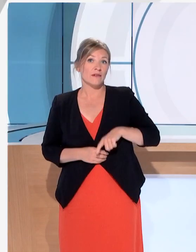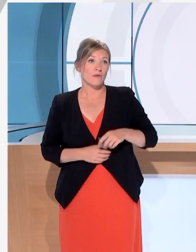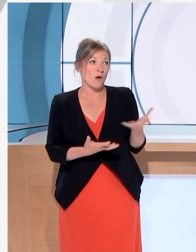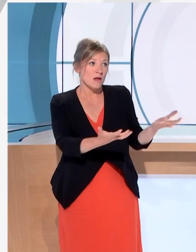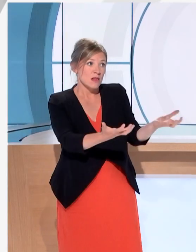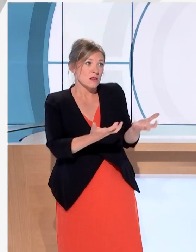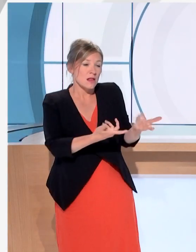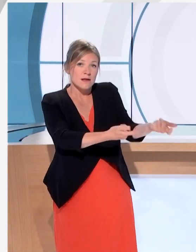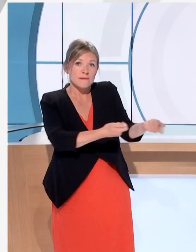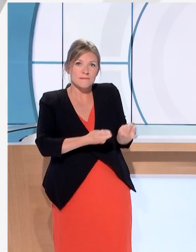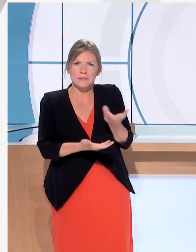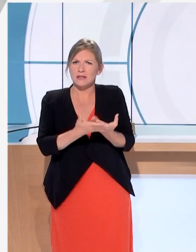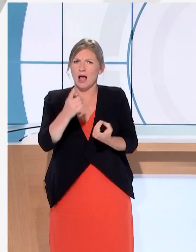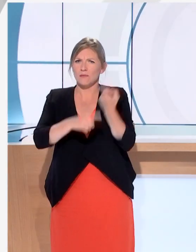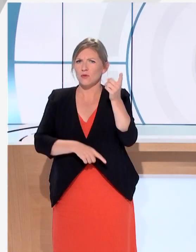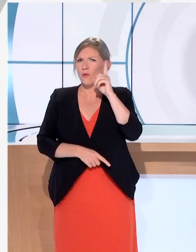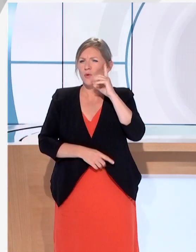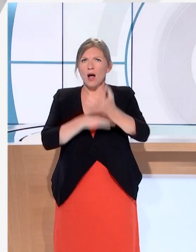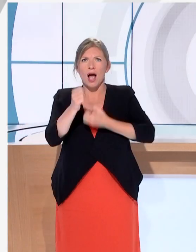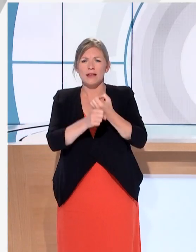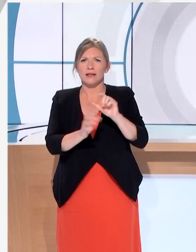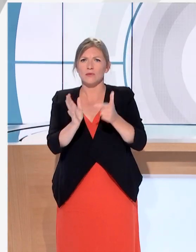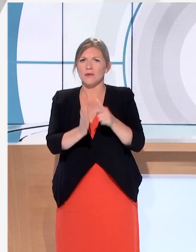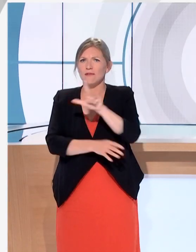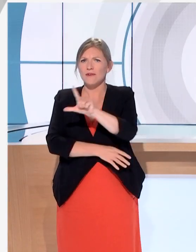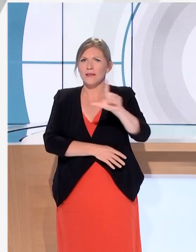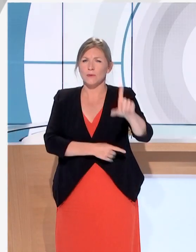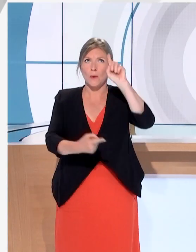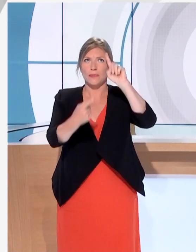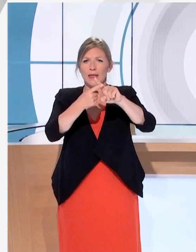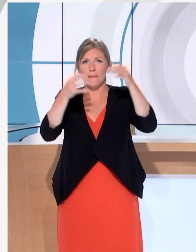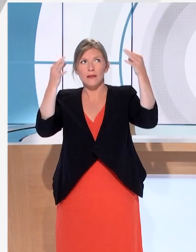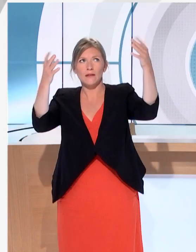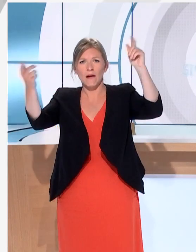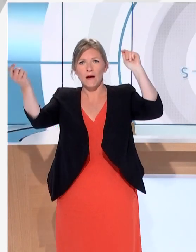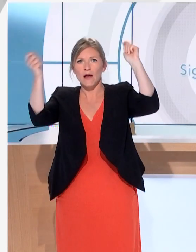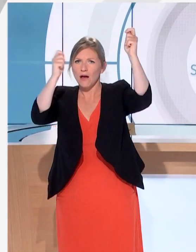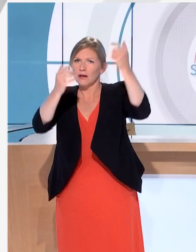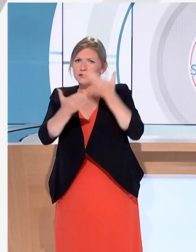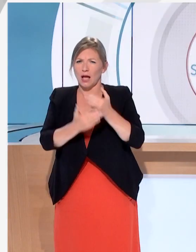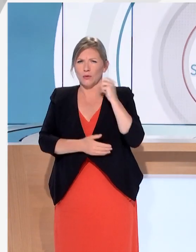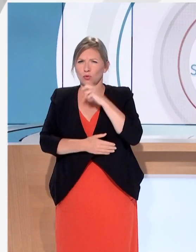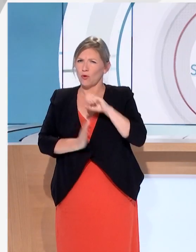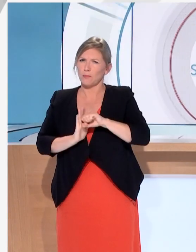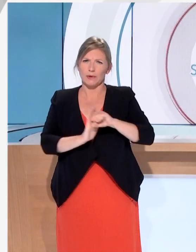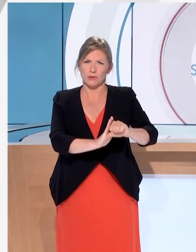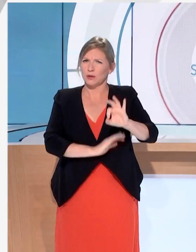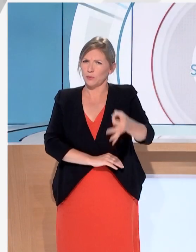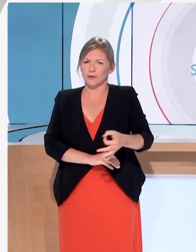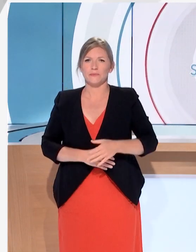important. Il y a des enjeux pour 2022 et l'urgence climatique fait partie de ces enjeux prioritaires pour